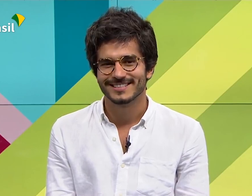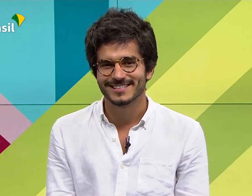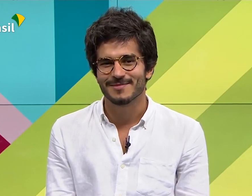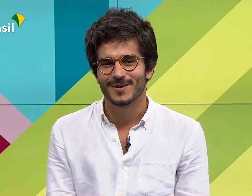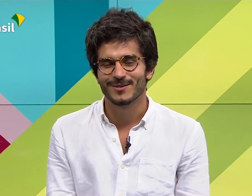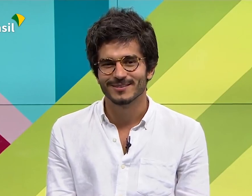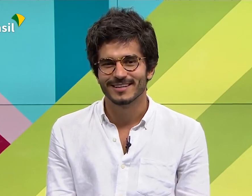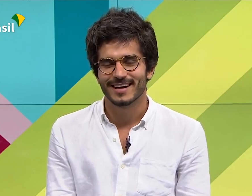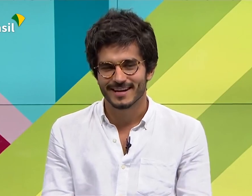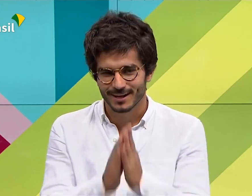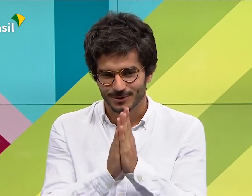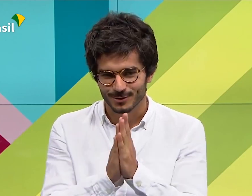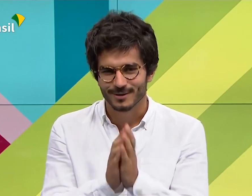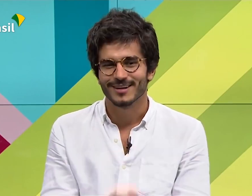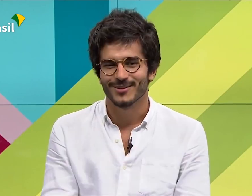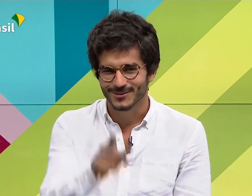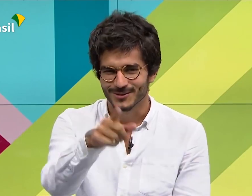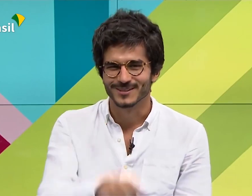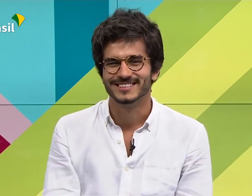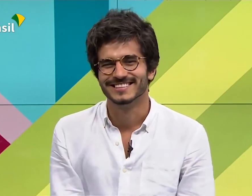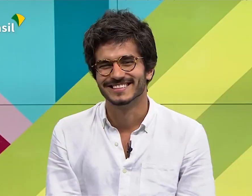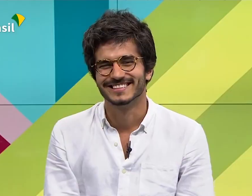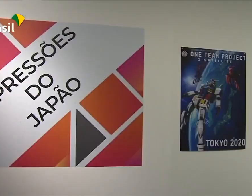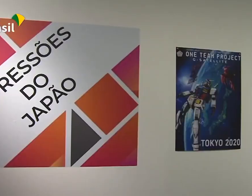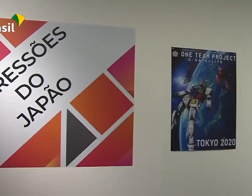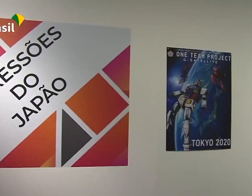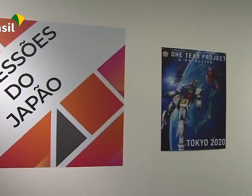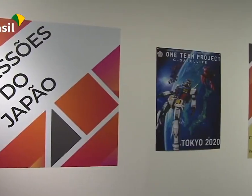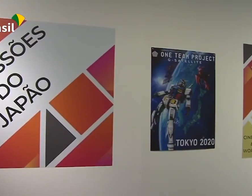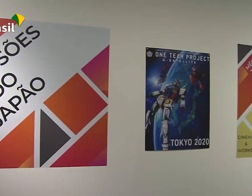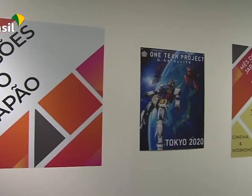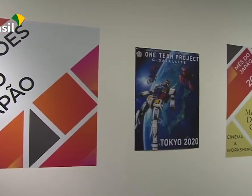gostinho de Japão? Arigatô, rodô.